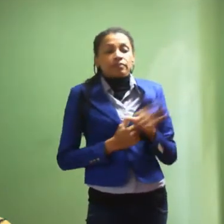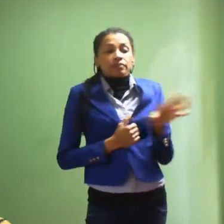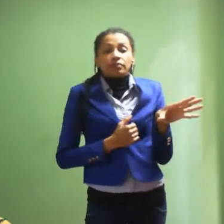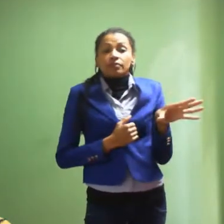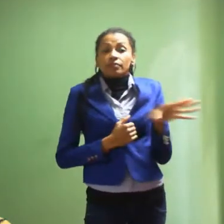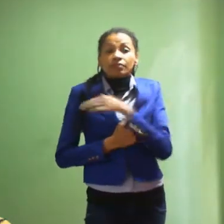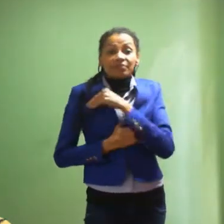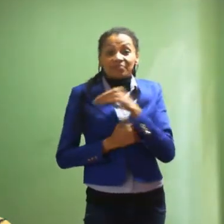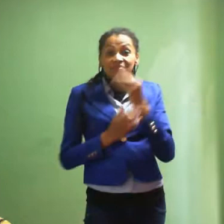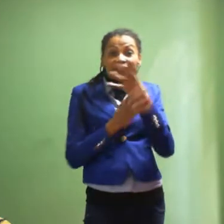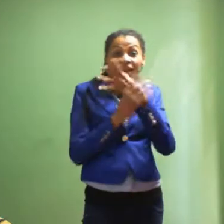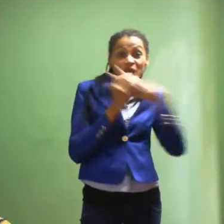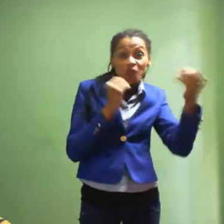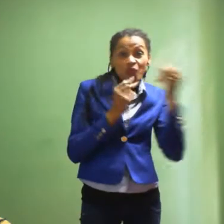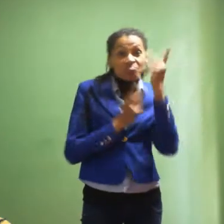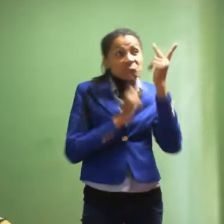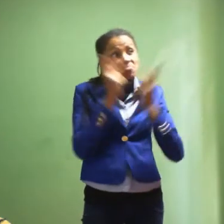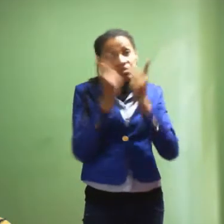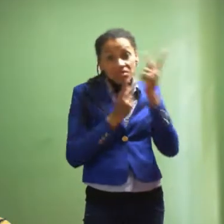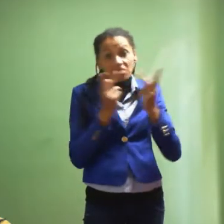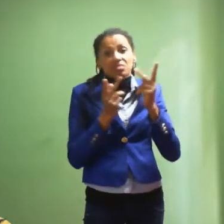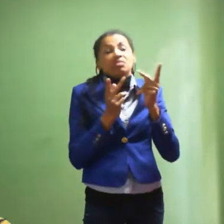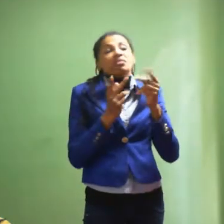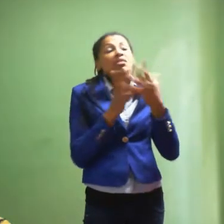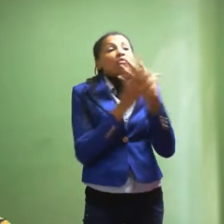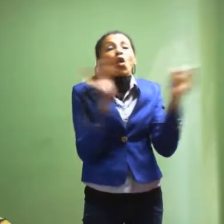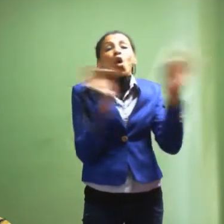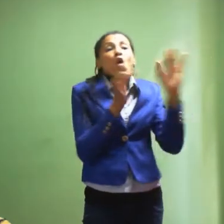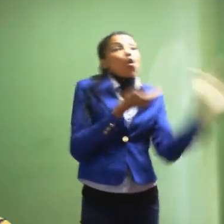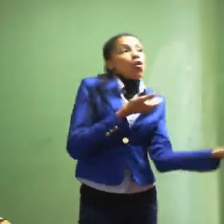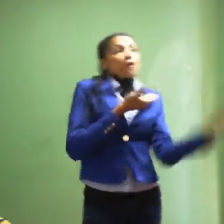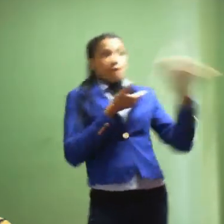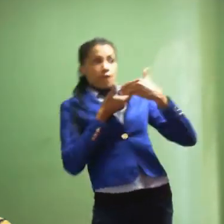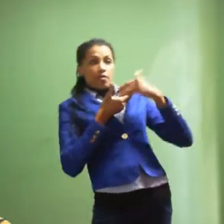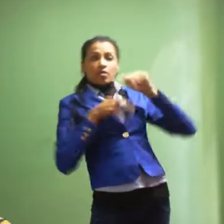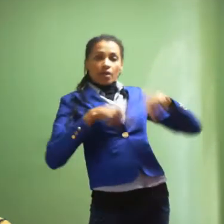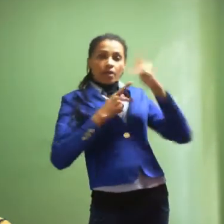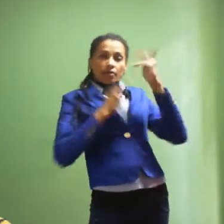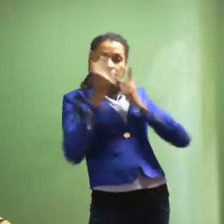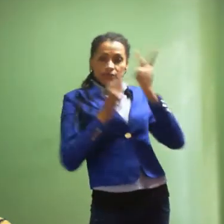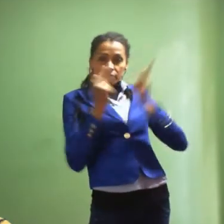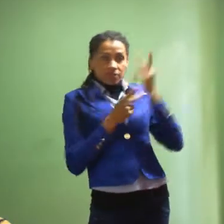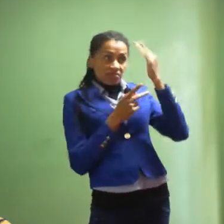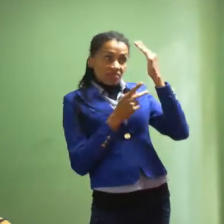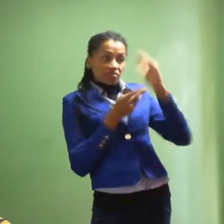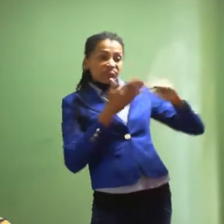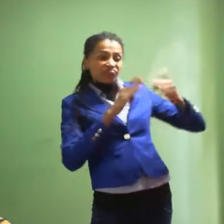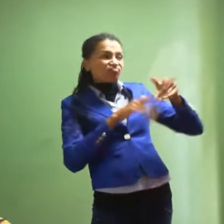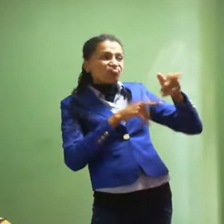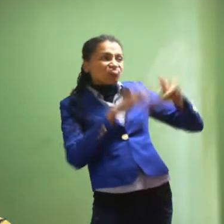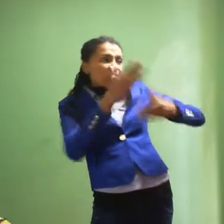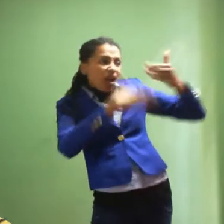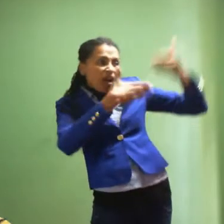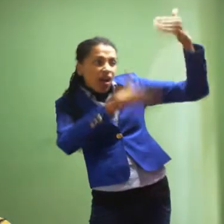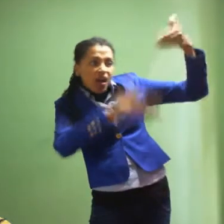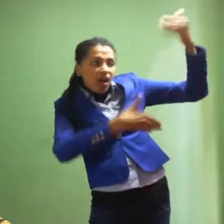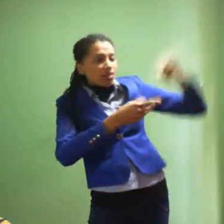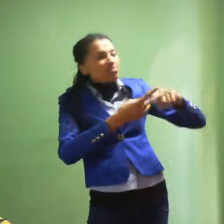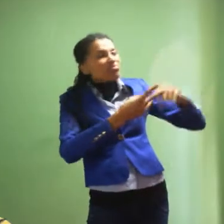pedagógicas, visitas de alguien, de un externo, consignar el nombre de esta persona externa, la edad, lo que les